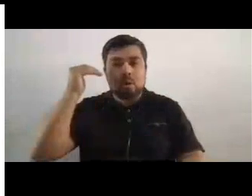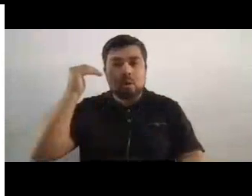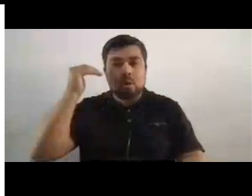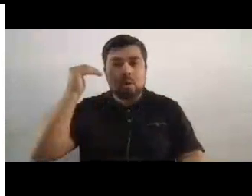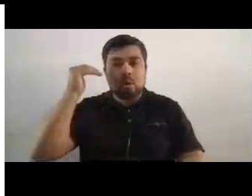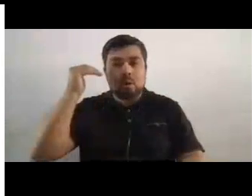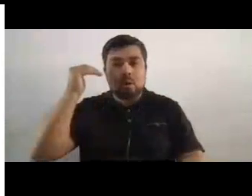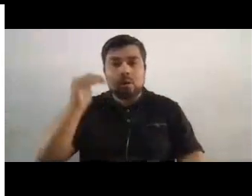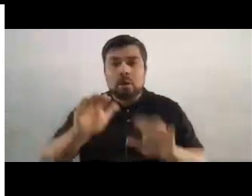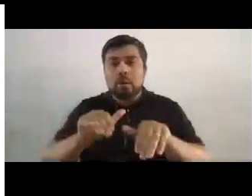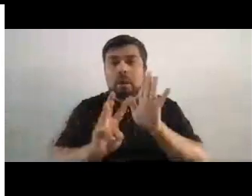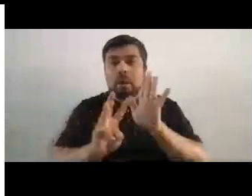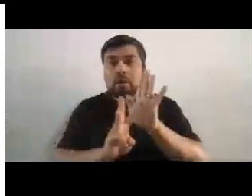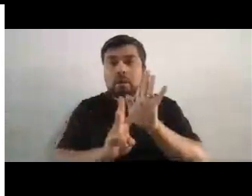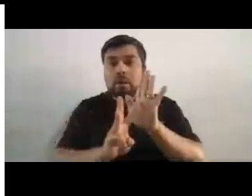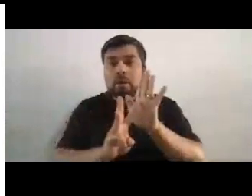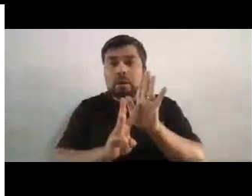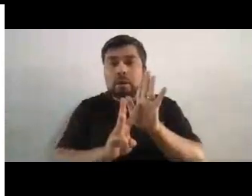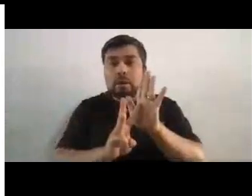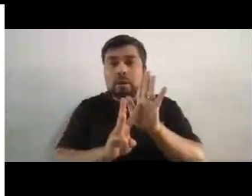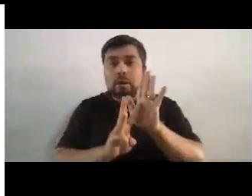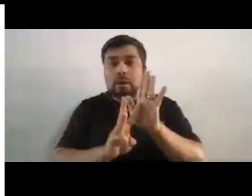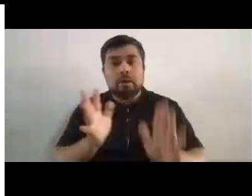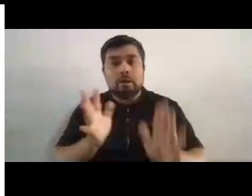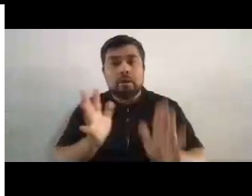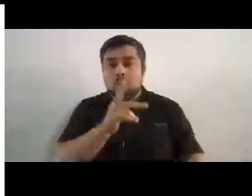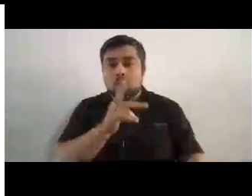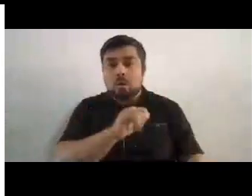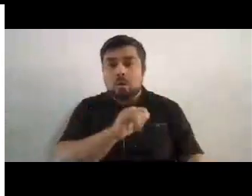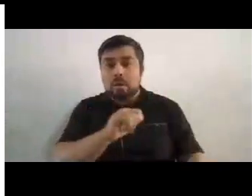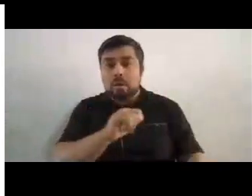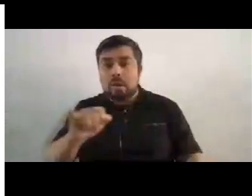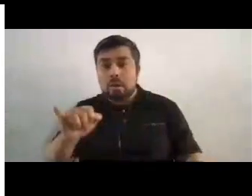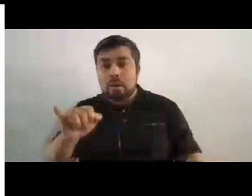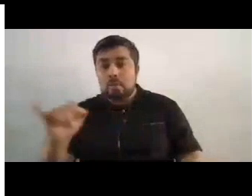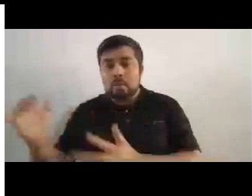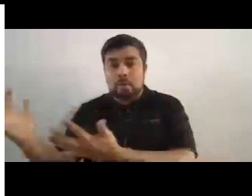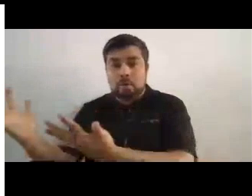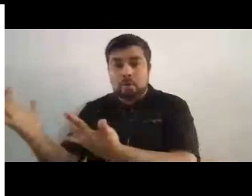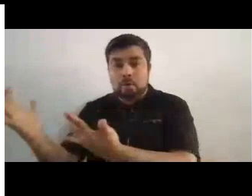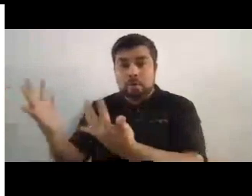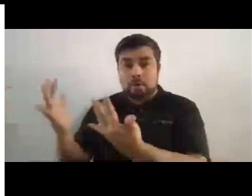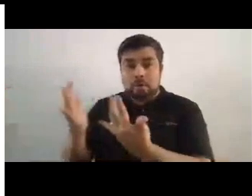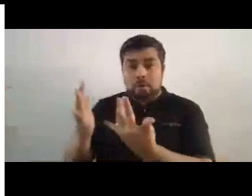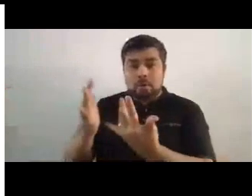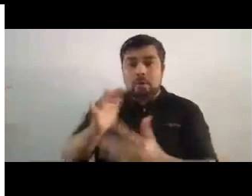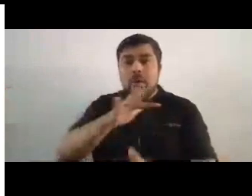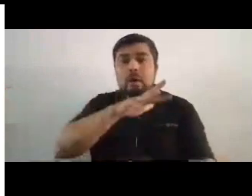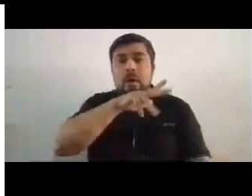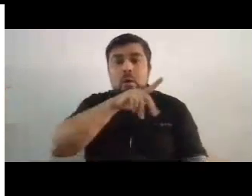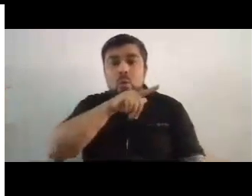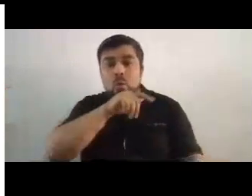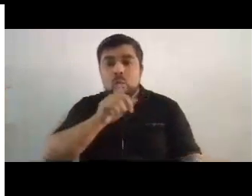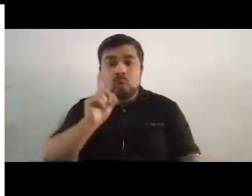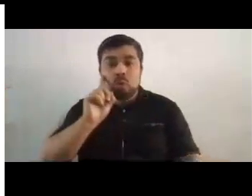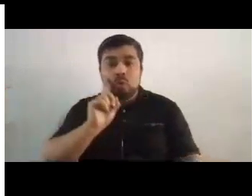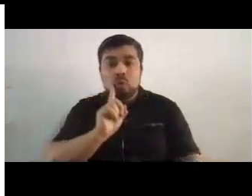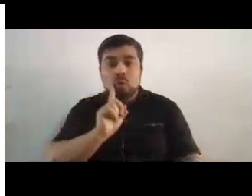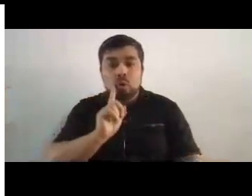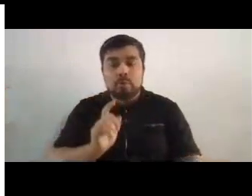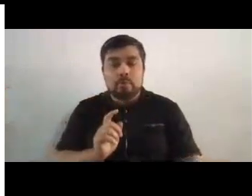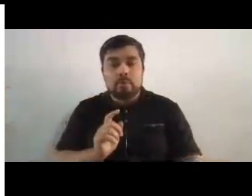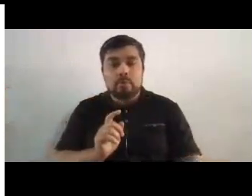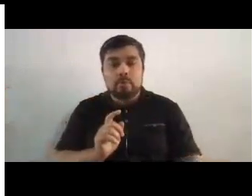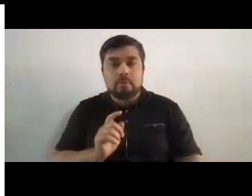eran diferentes. Después de que llegaron los adultos sordos, los estudiantes sordos los vieron